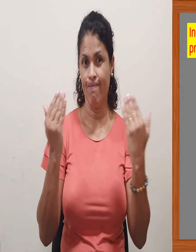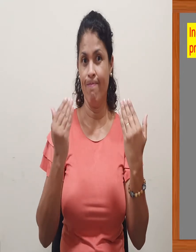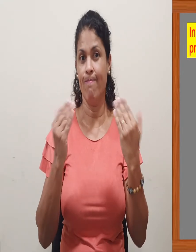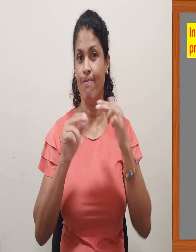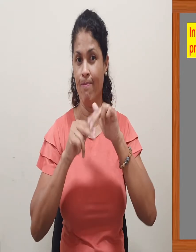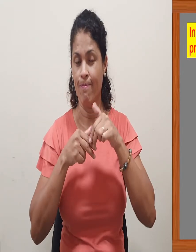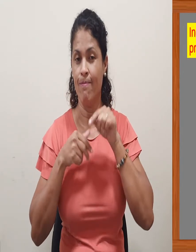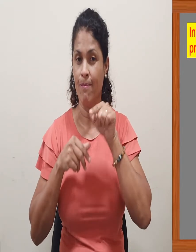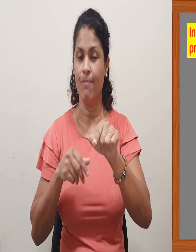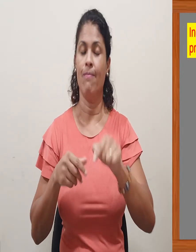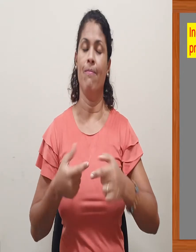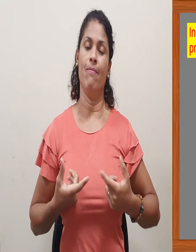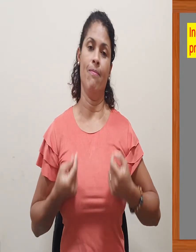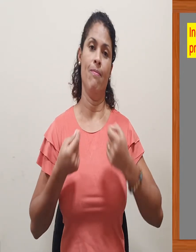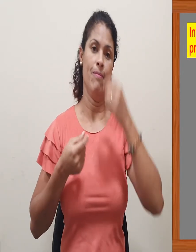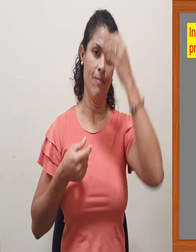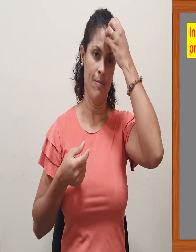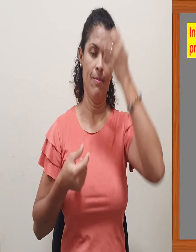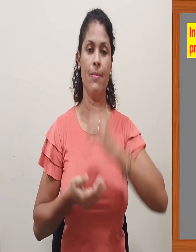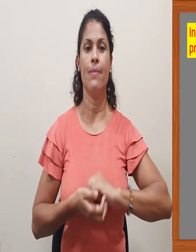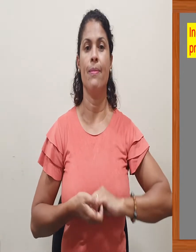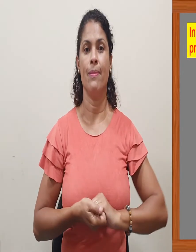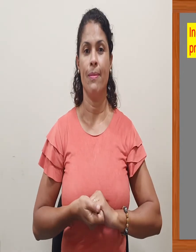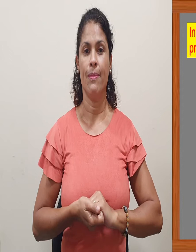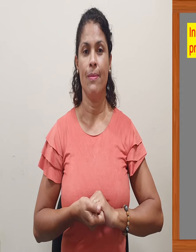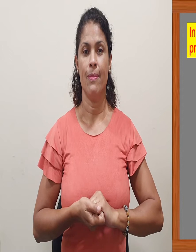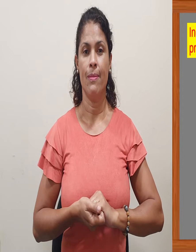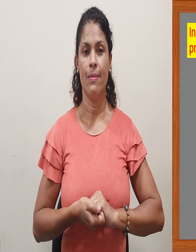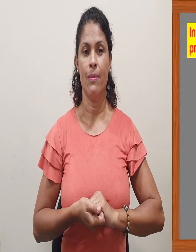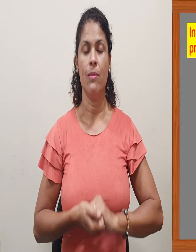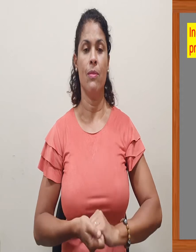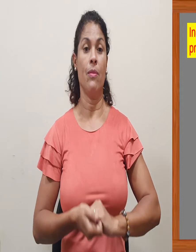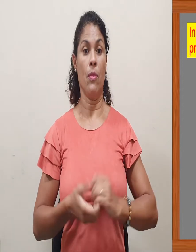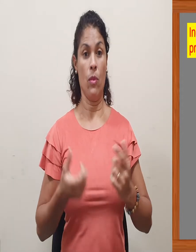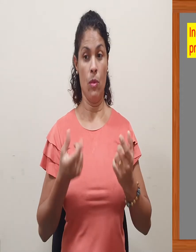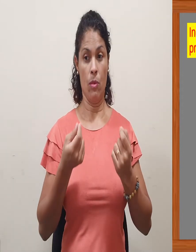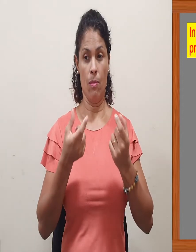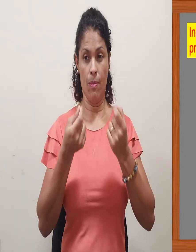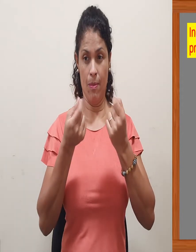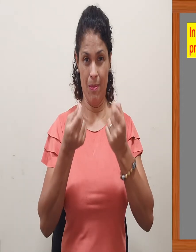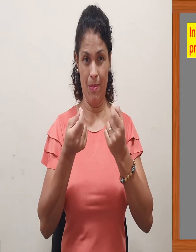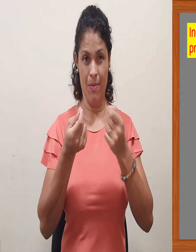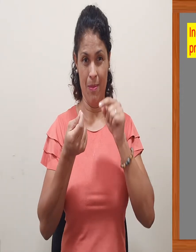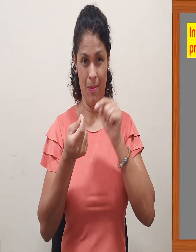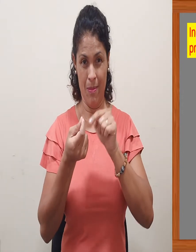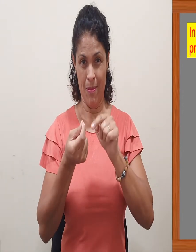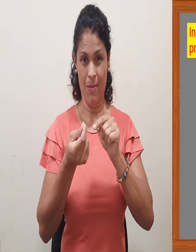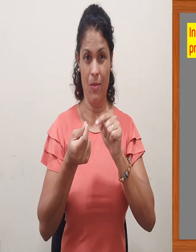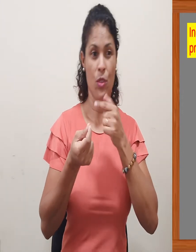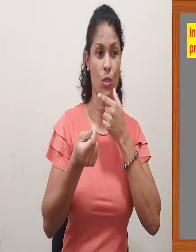bem maior do que o de mulheres que também morreram em virtude dos tumores